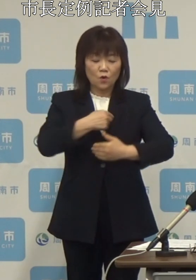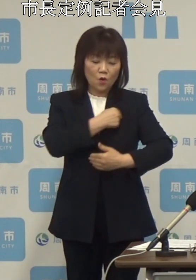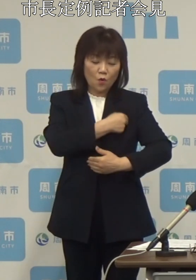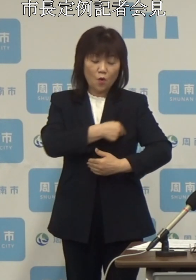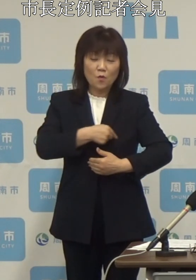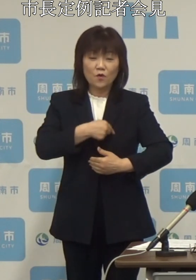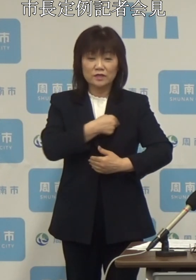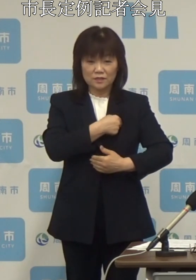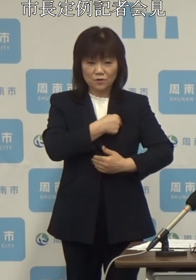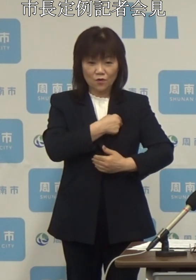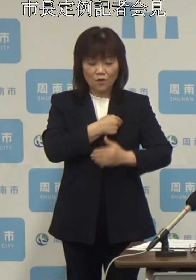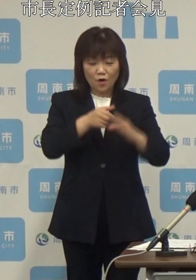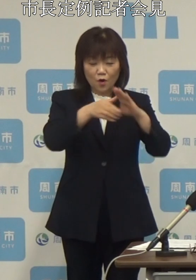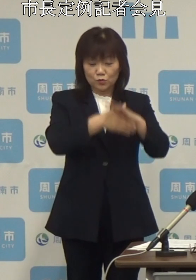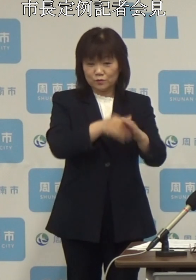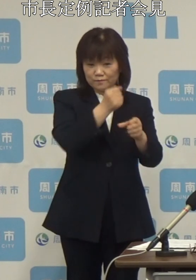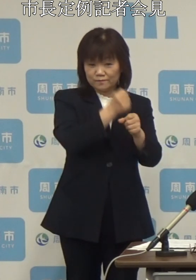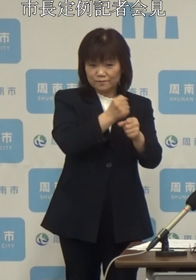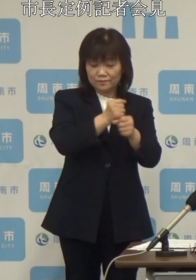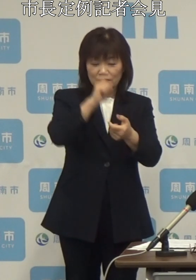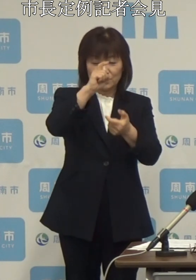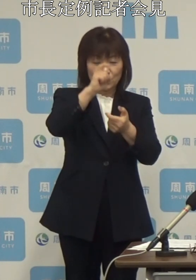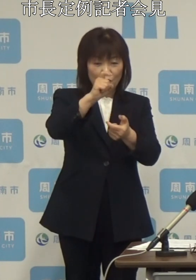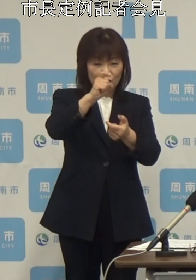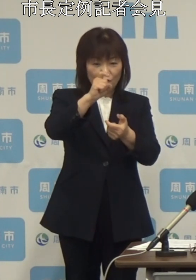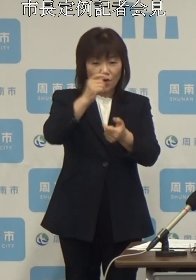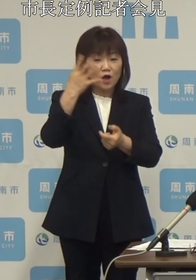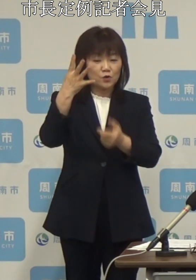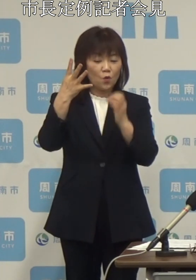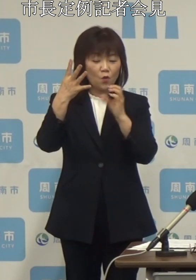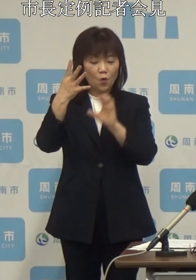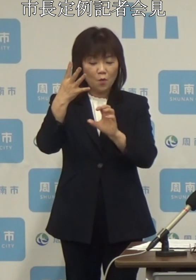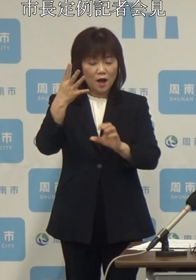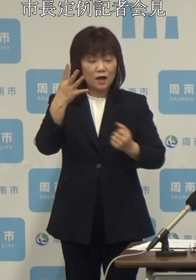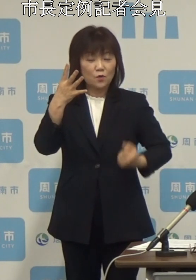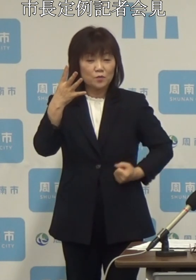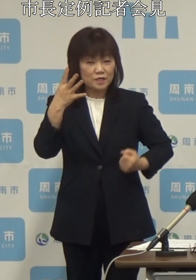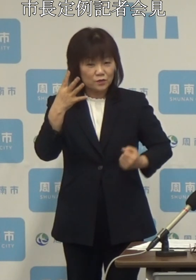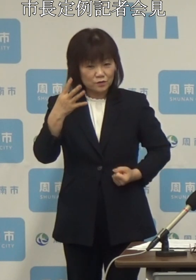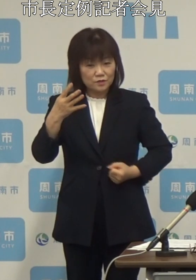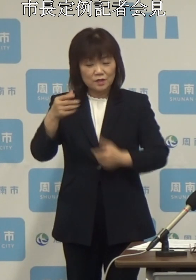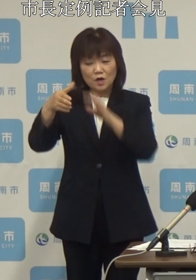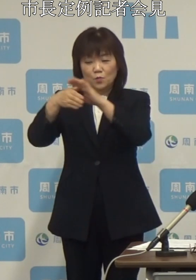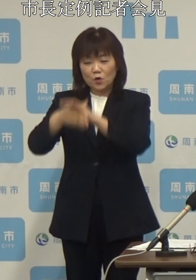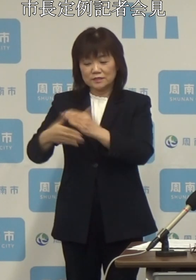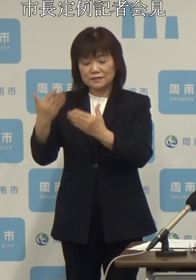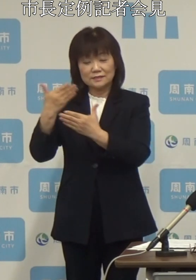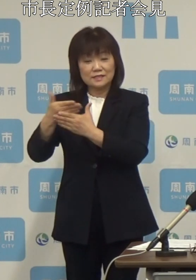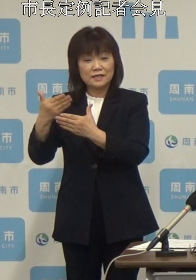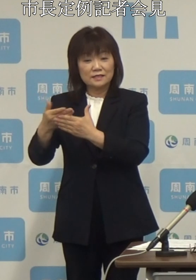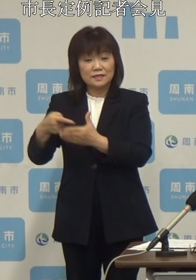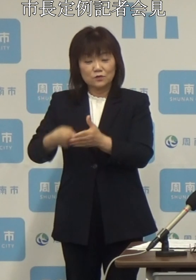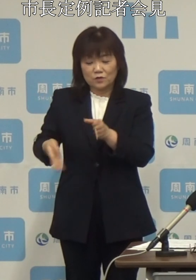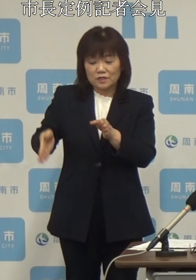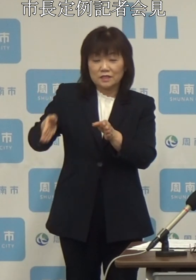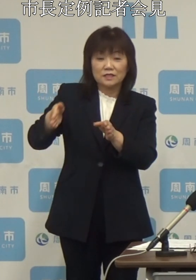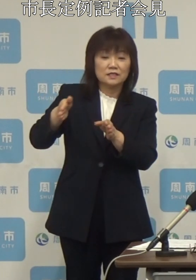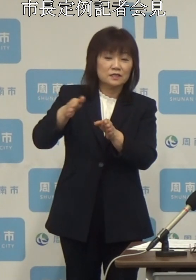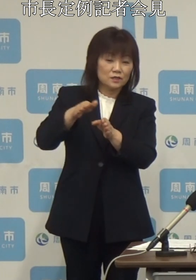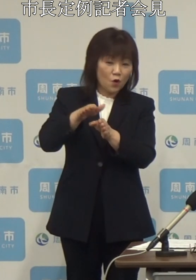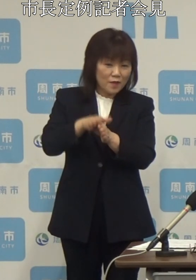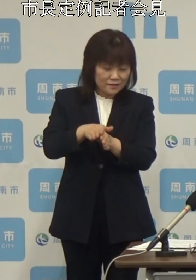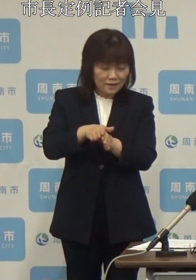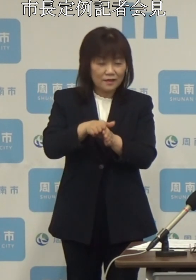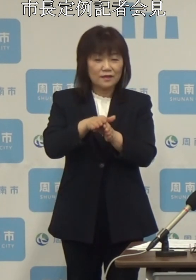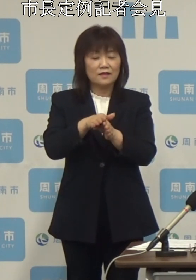思いを作文や標語、4コマコミック、 文字デザイン等に込め、文字デザ